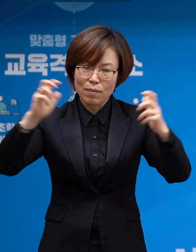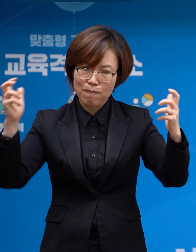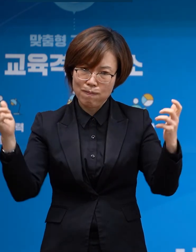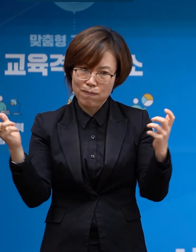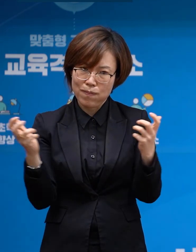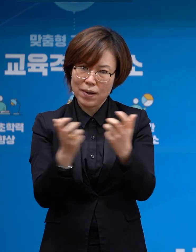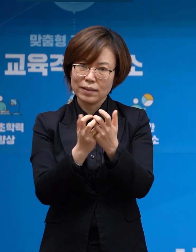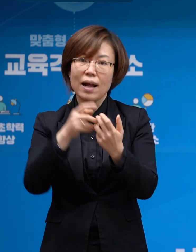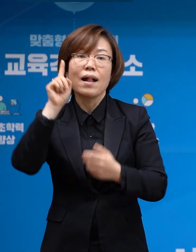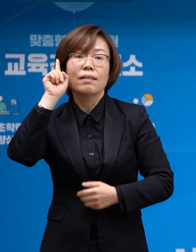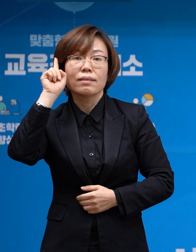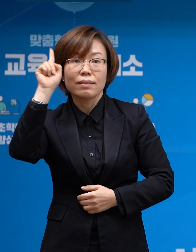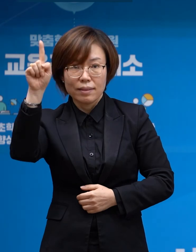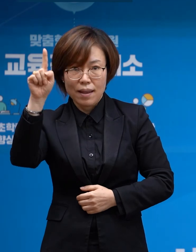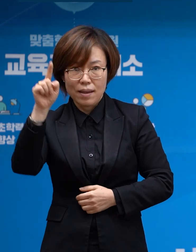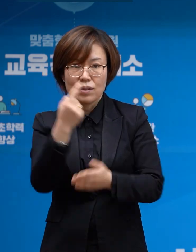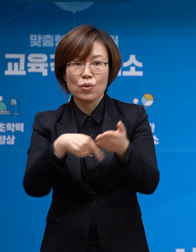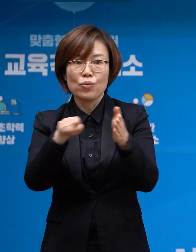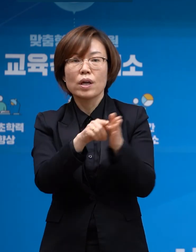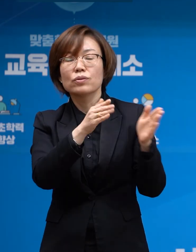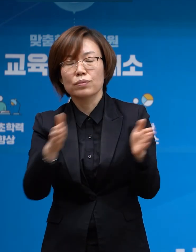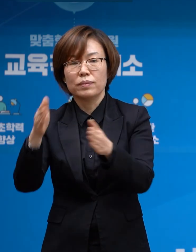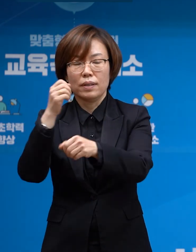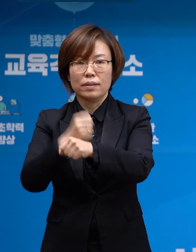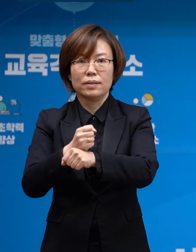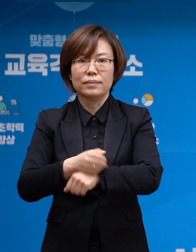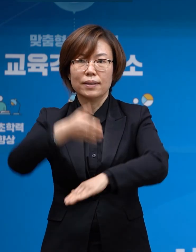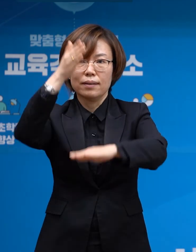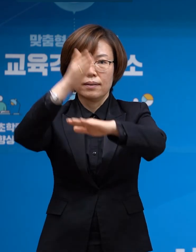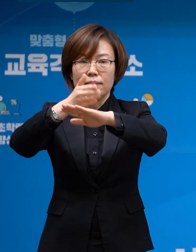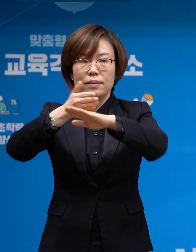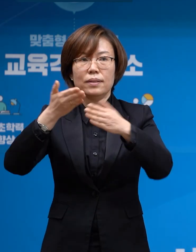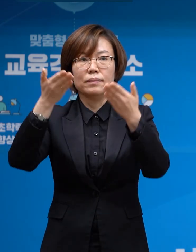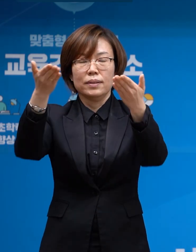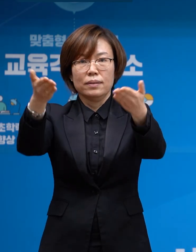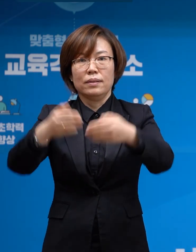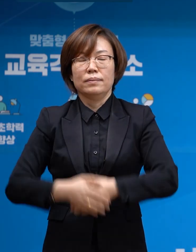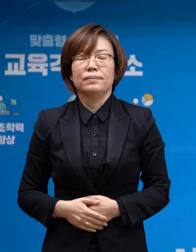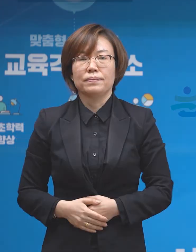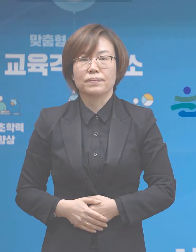활기로 가득 차게 될 내일을 빈틈없이 준비하겠습니다. 감사합니다.